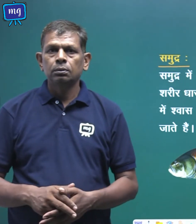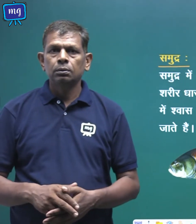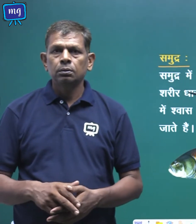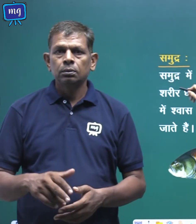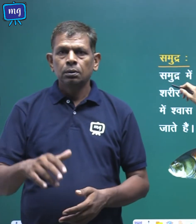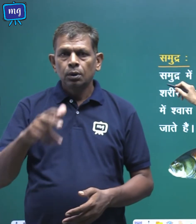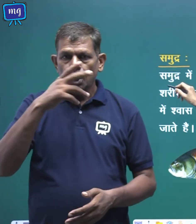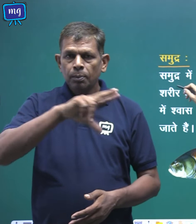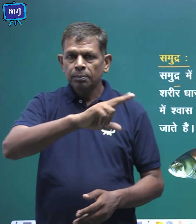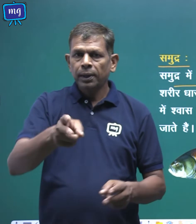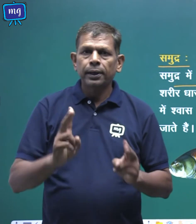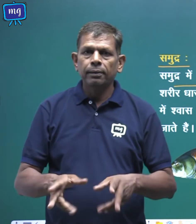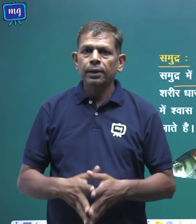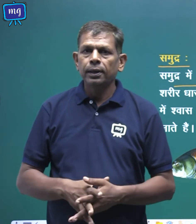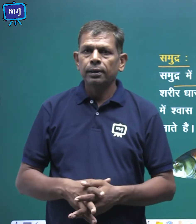समुद्र में रहने वाले